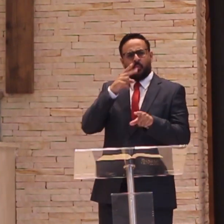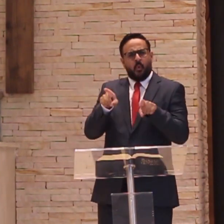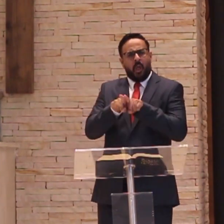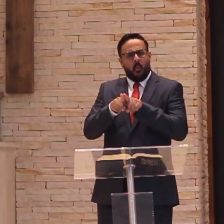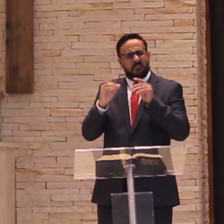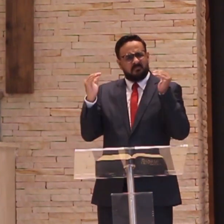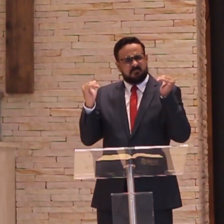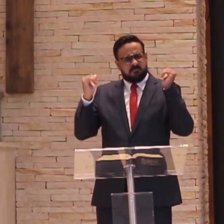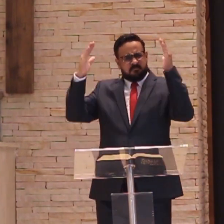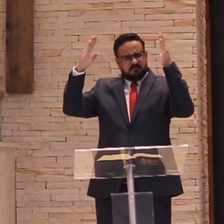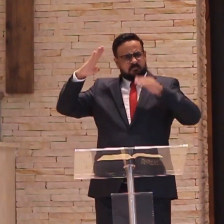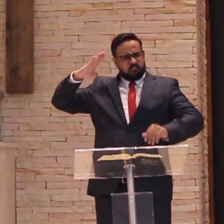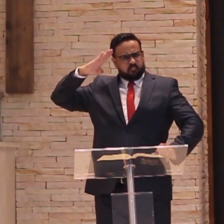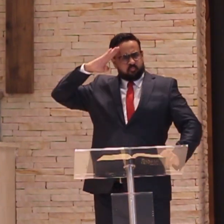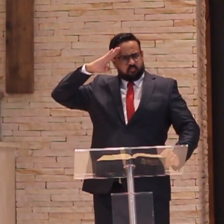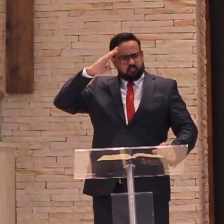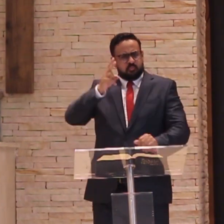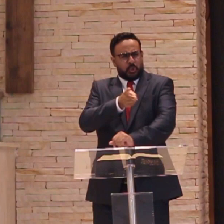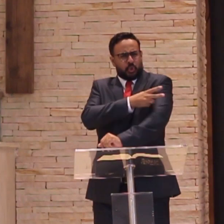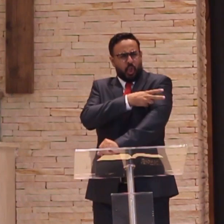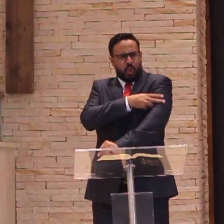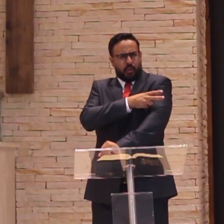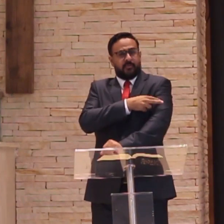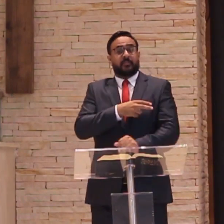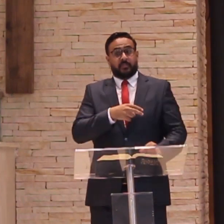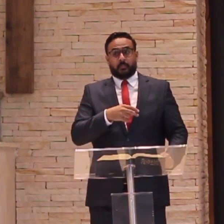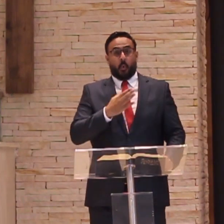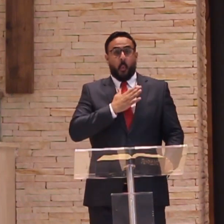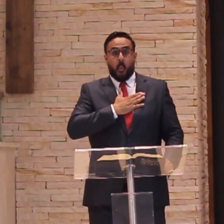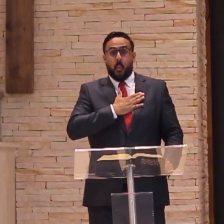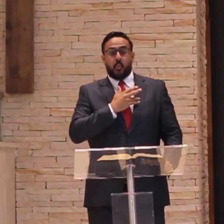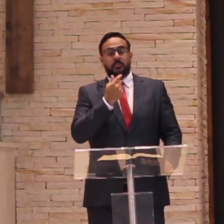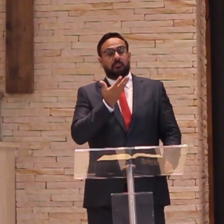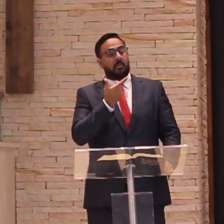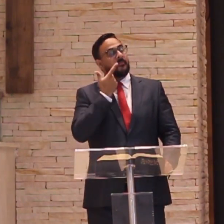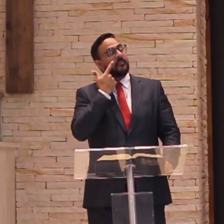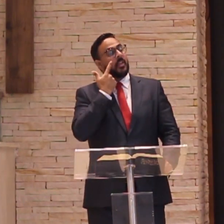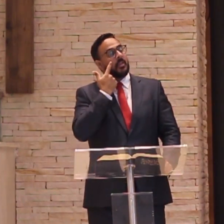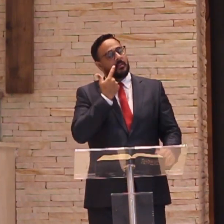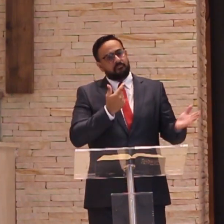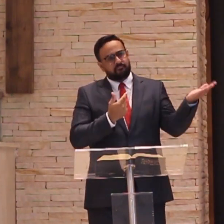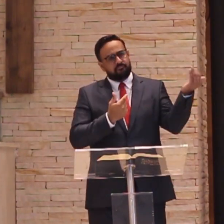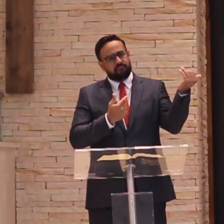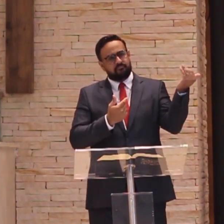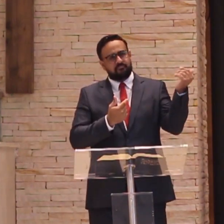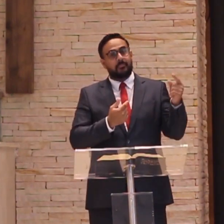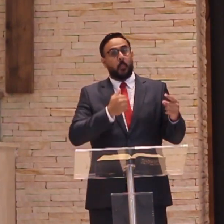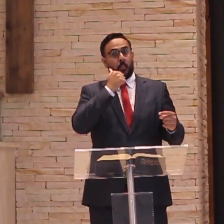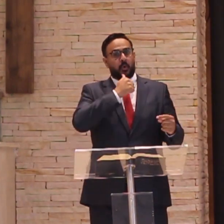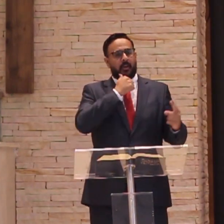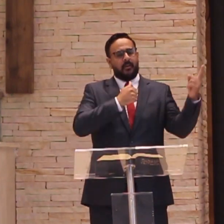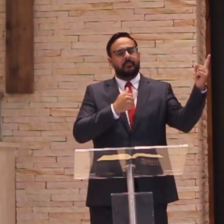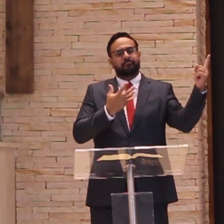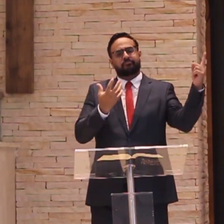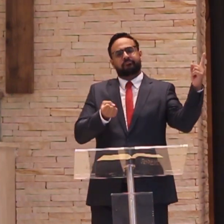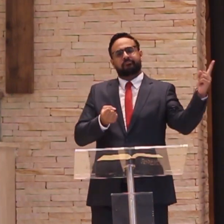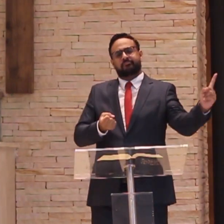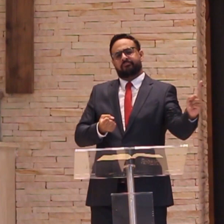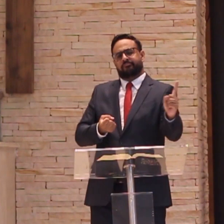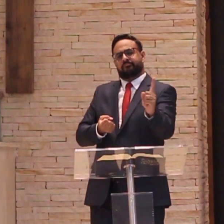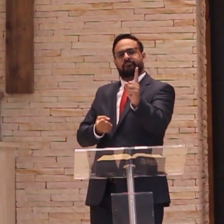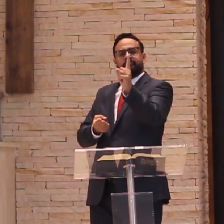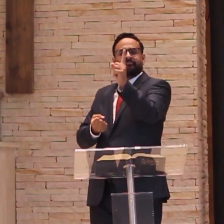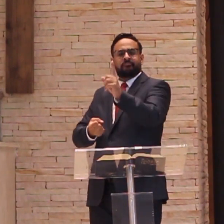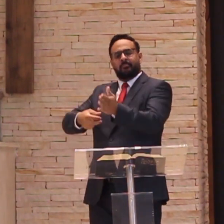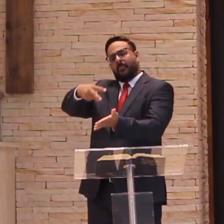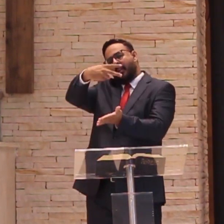ela era bailarina. Então, foram fazer uma apresentação para os soldados do alto comando. E os